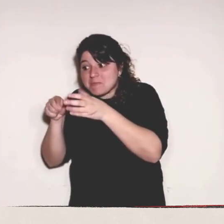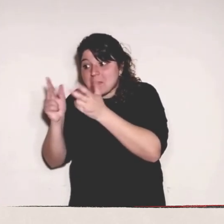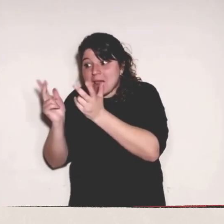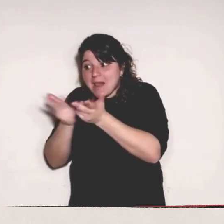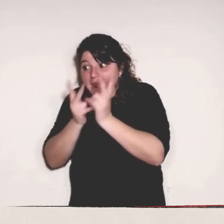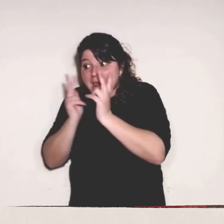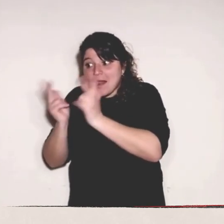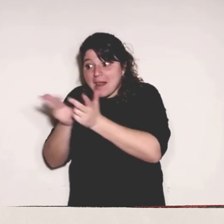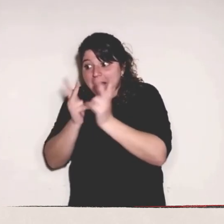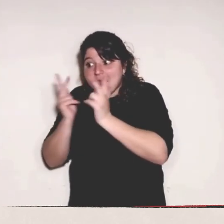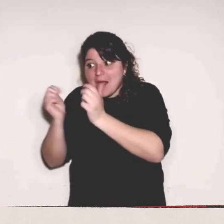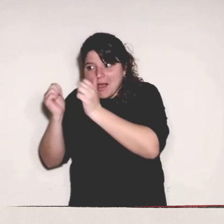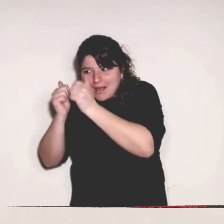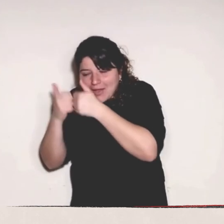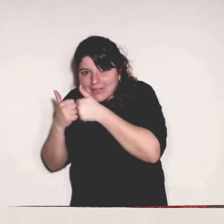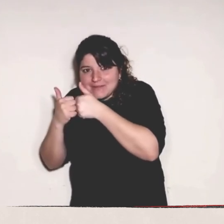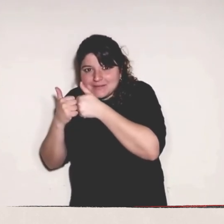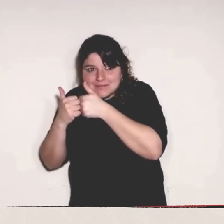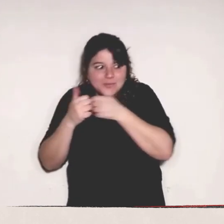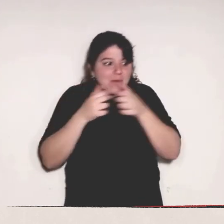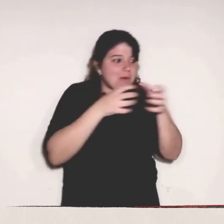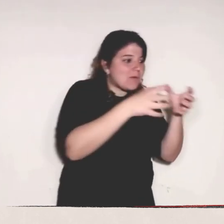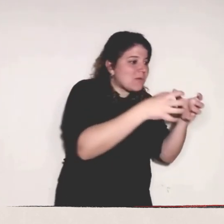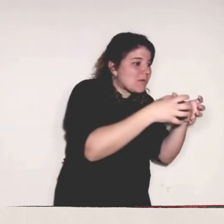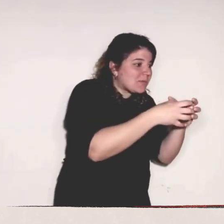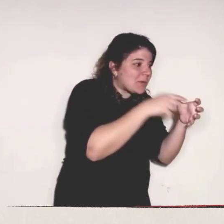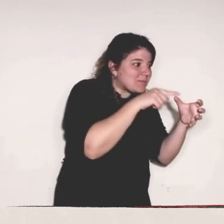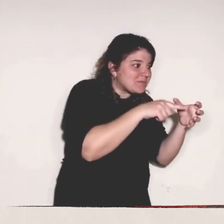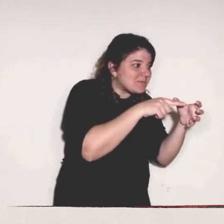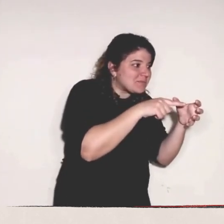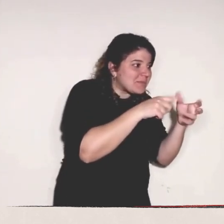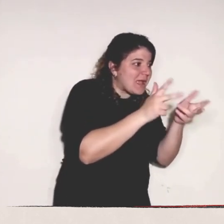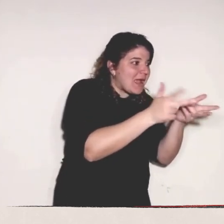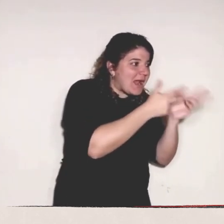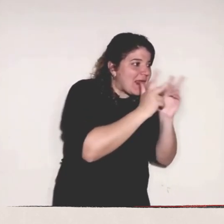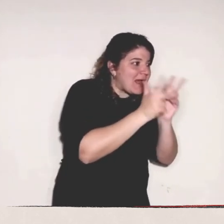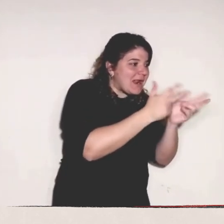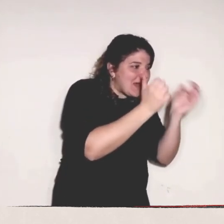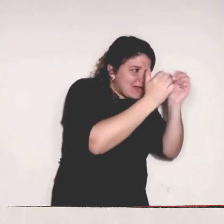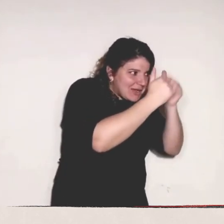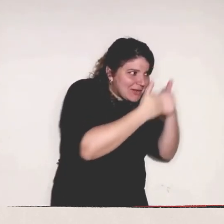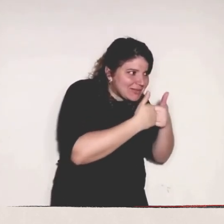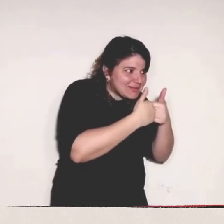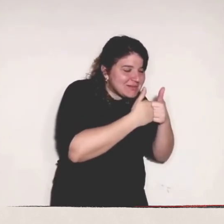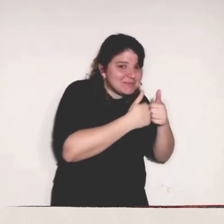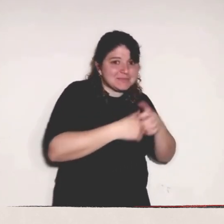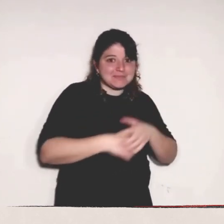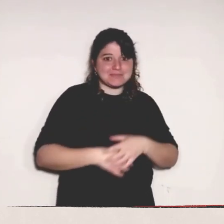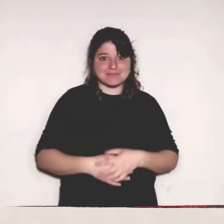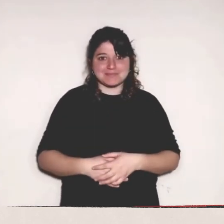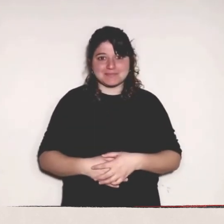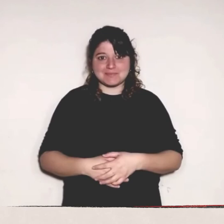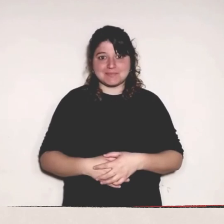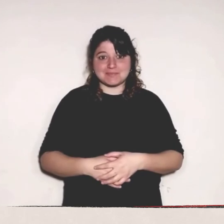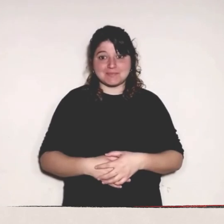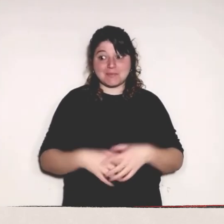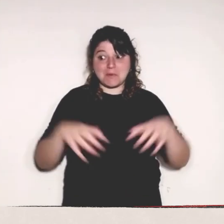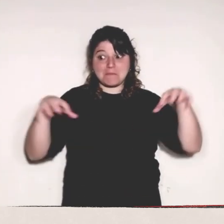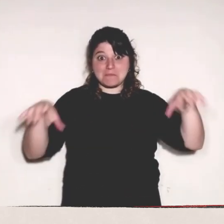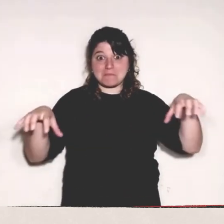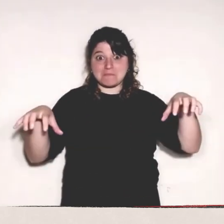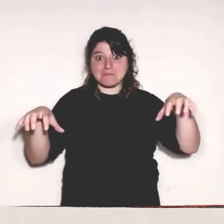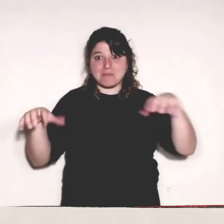lo hacían pero al llegar la noche estos niños y niñas se encontraban y